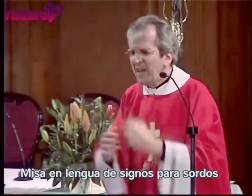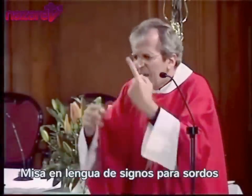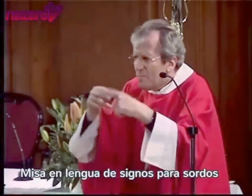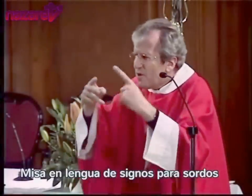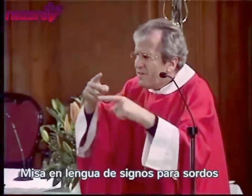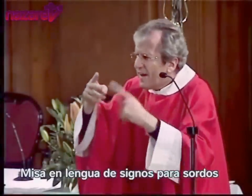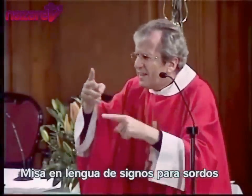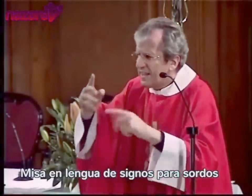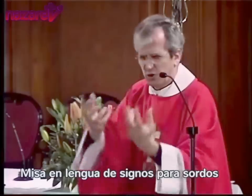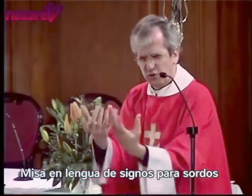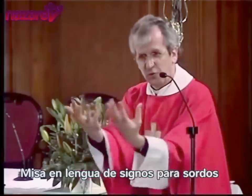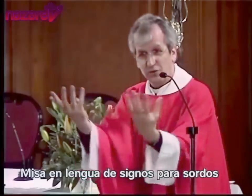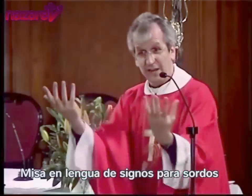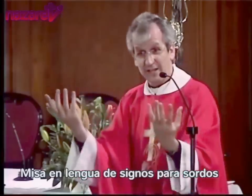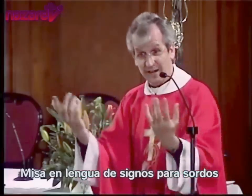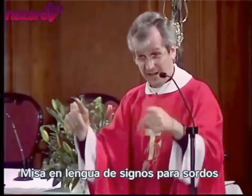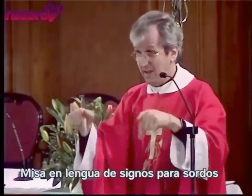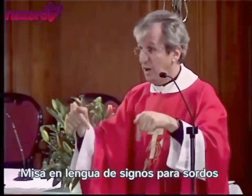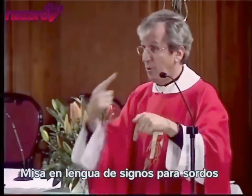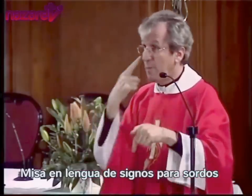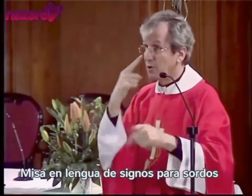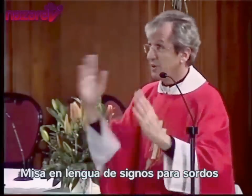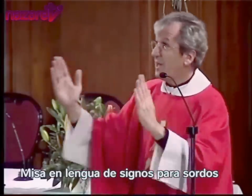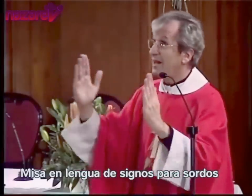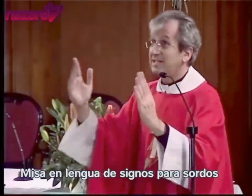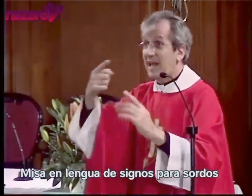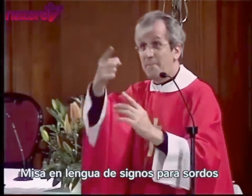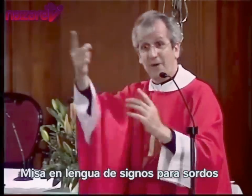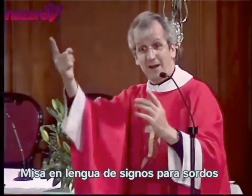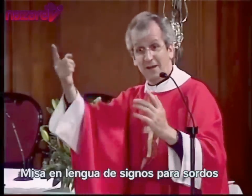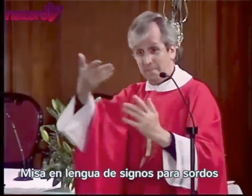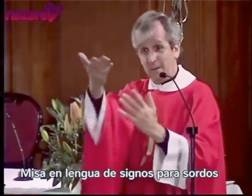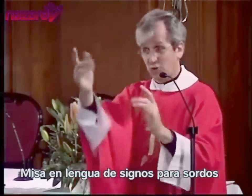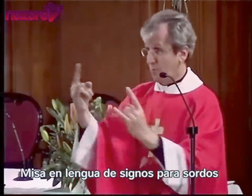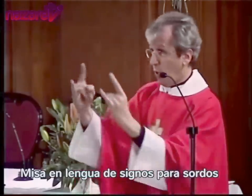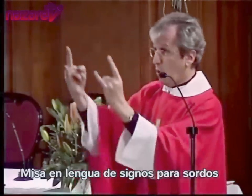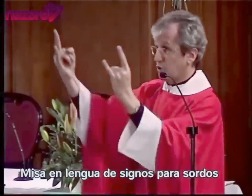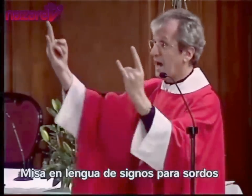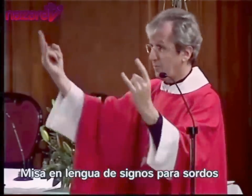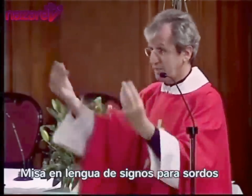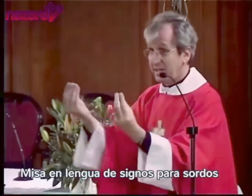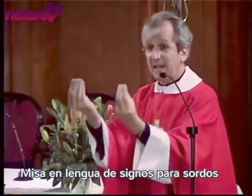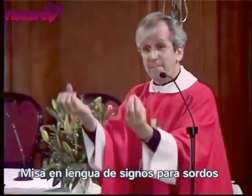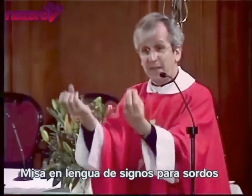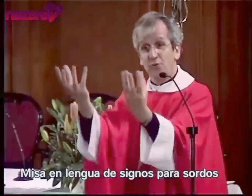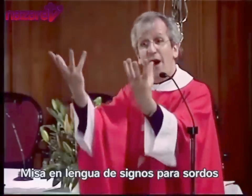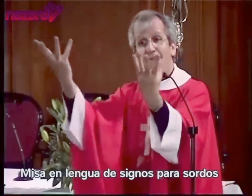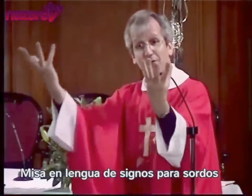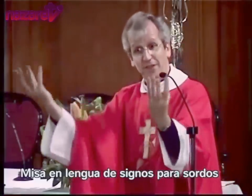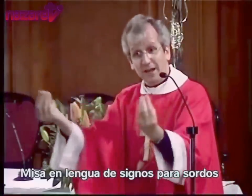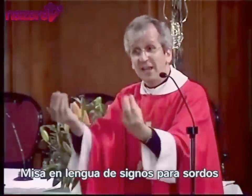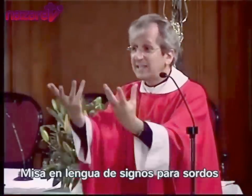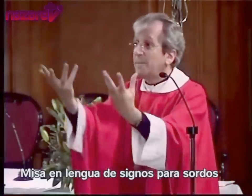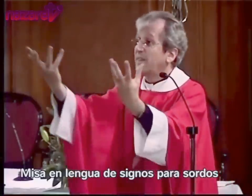Dios. Muy diferentes los frutos de la tierra, y lo vemos, ¿eh? En esta época, vemos como los árboles están empezando